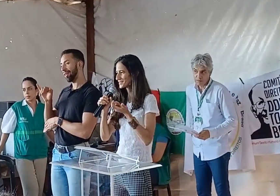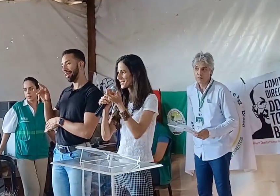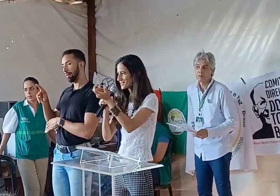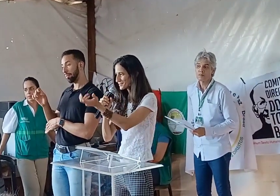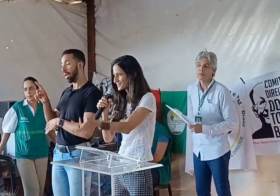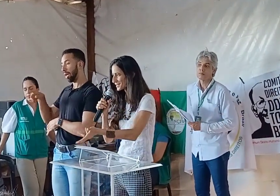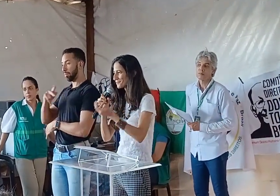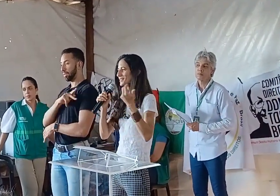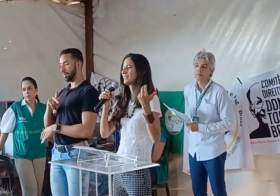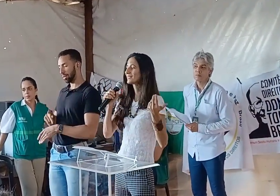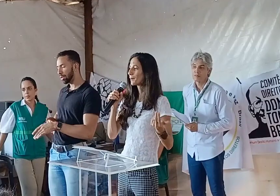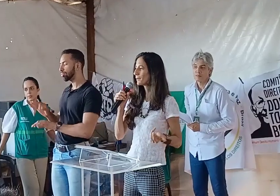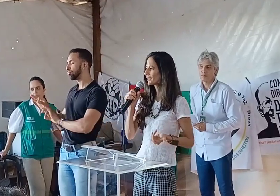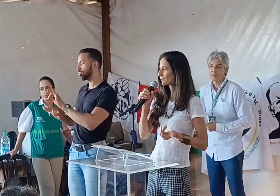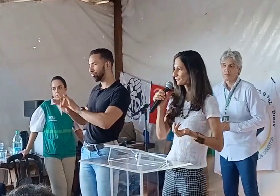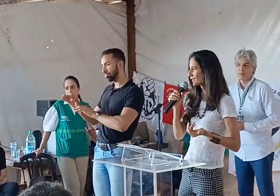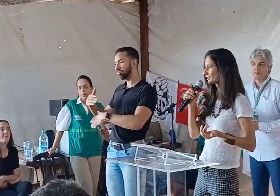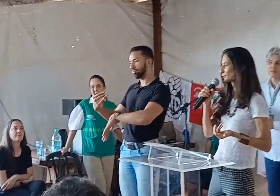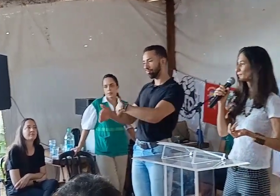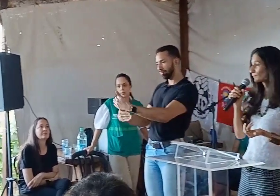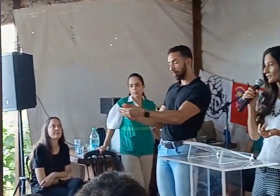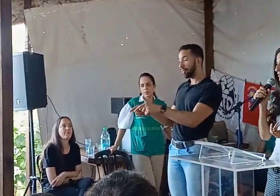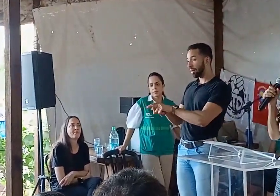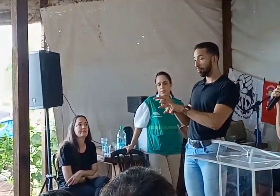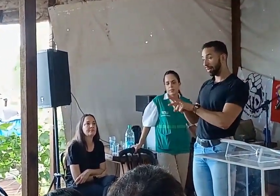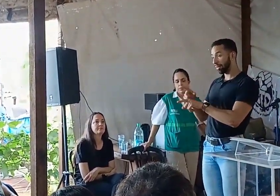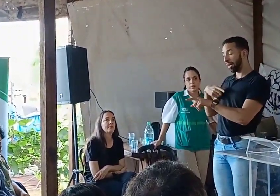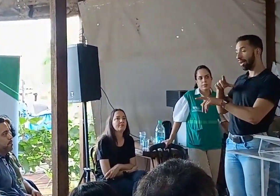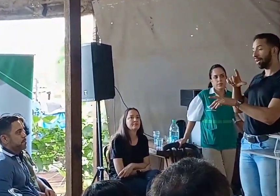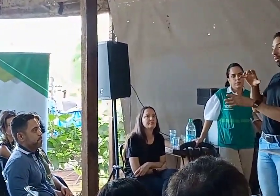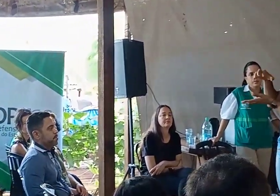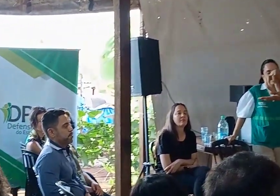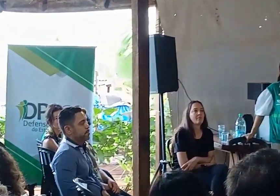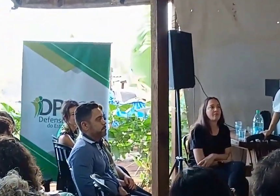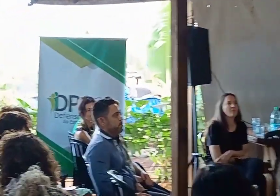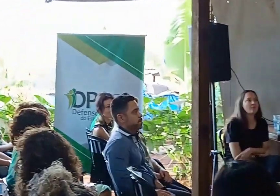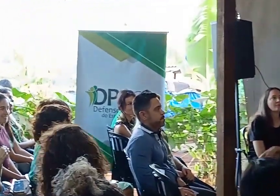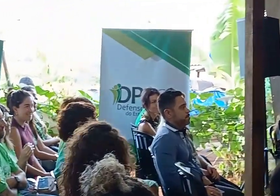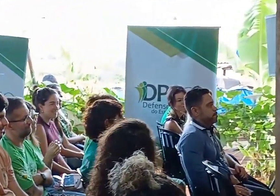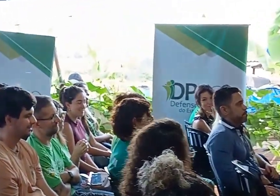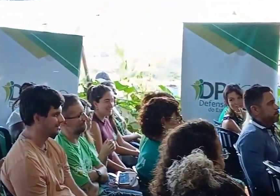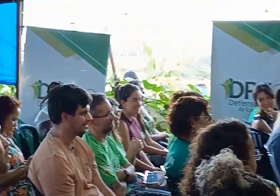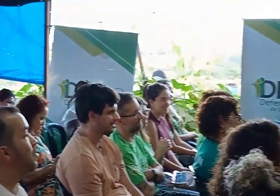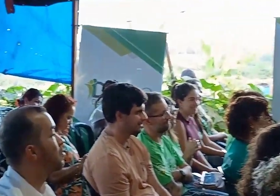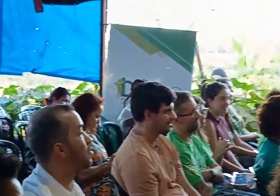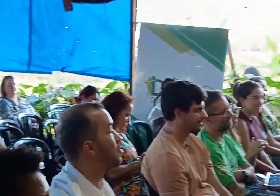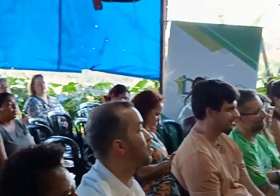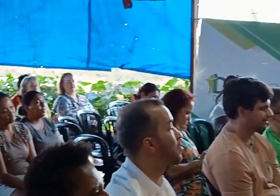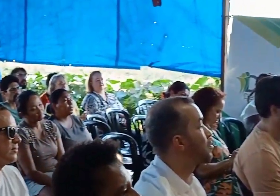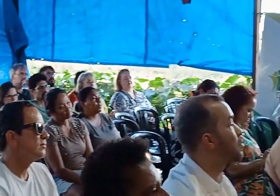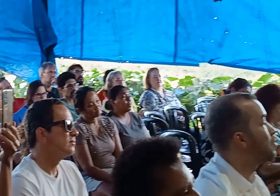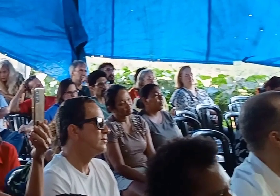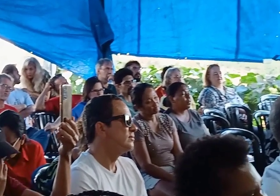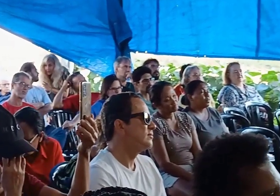esse processo, esteve também à frente do Núcleo de Direitos Humanos, conhece um pouco dessa